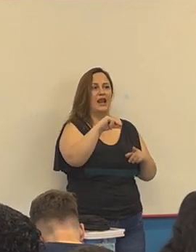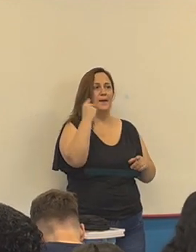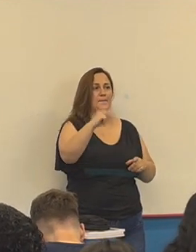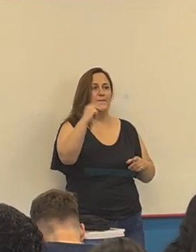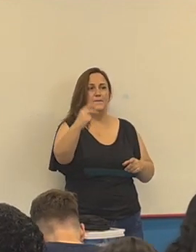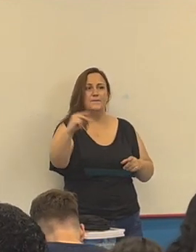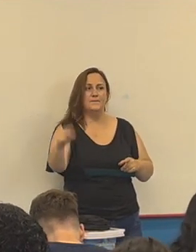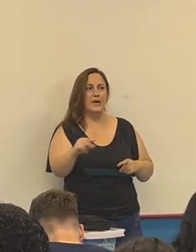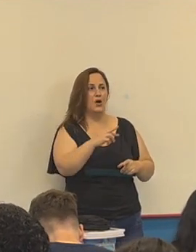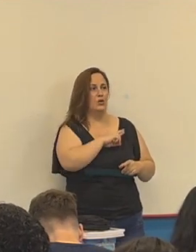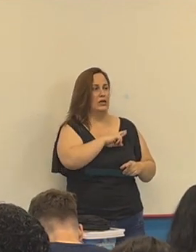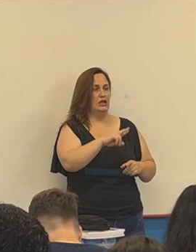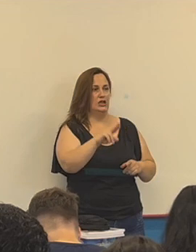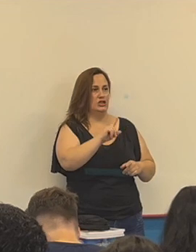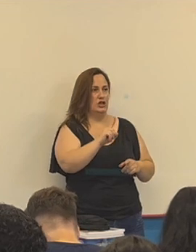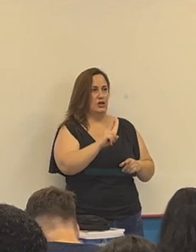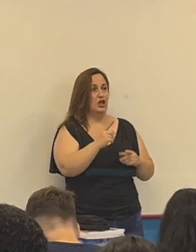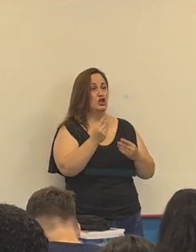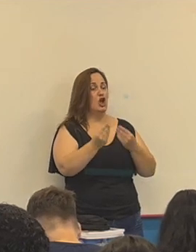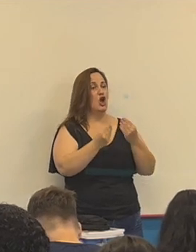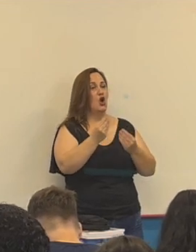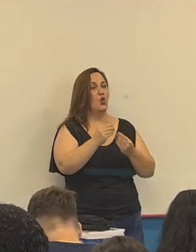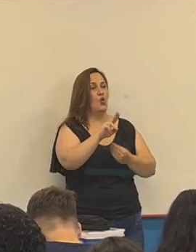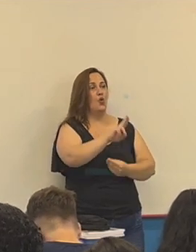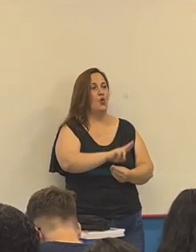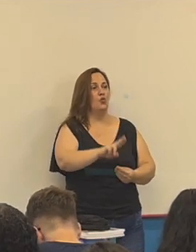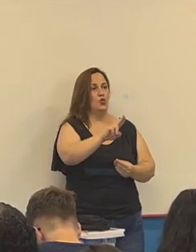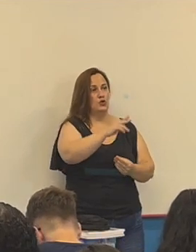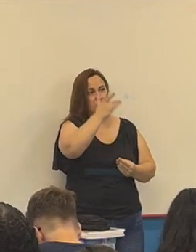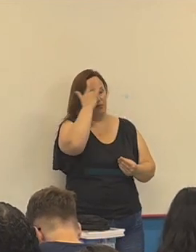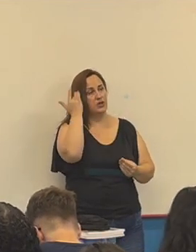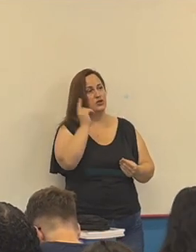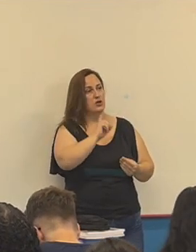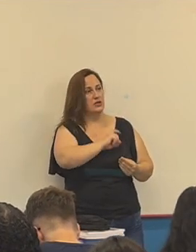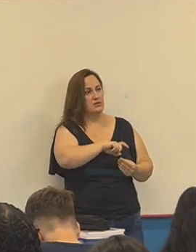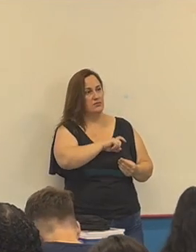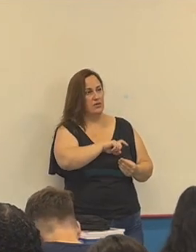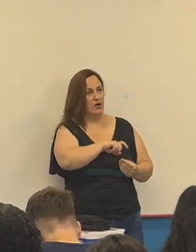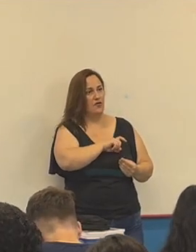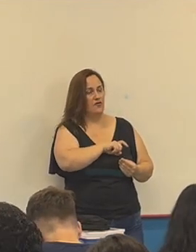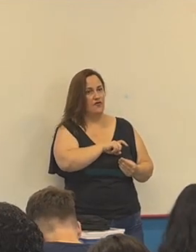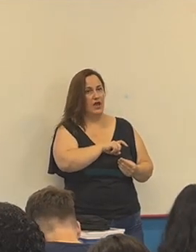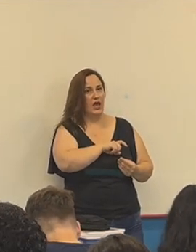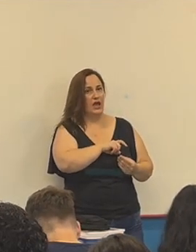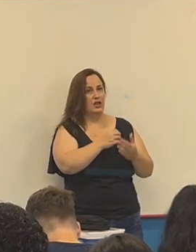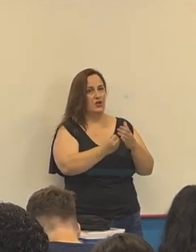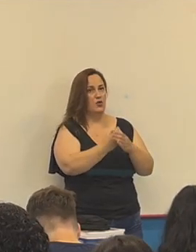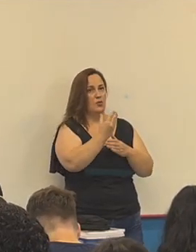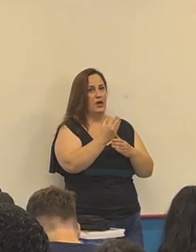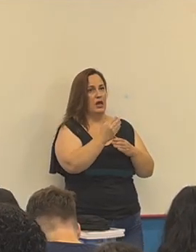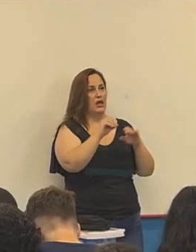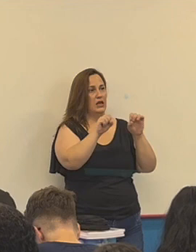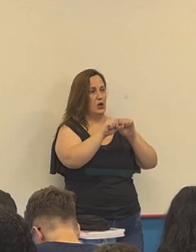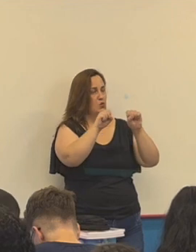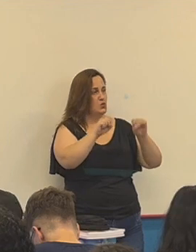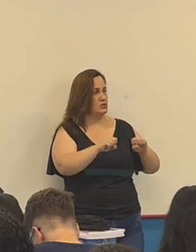da religião, eu estou falando de como ela é usada por pessoas perversas, às vezes, para criar um sistema de